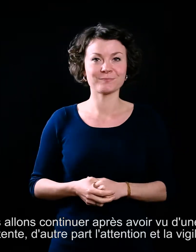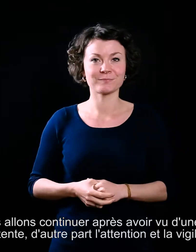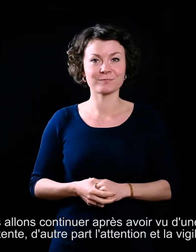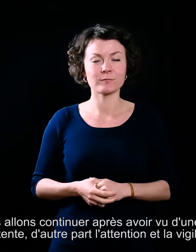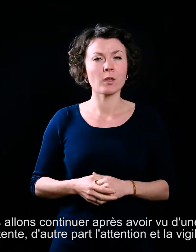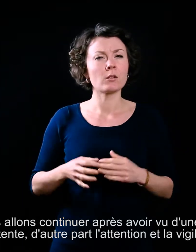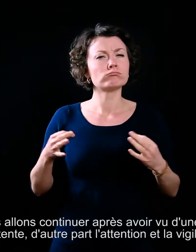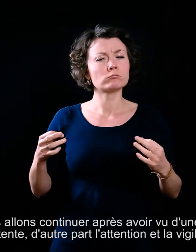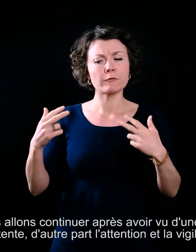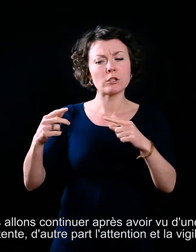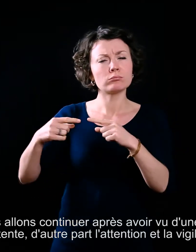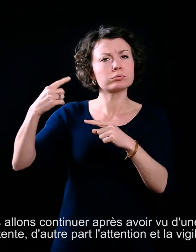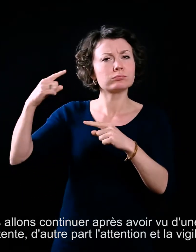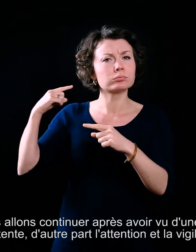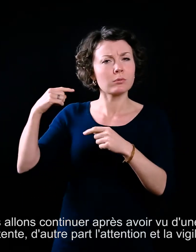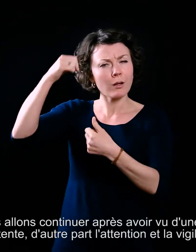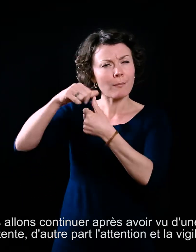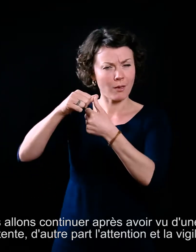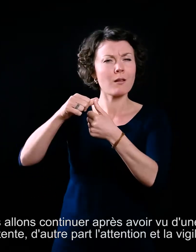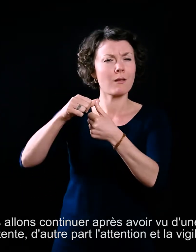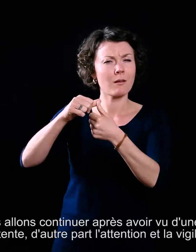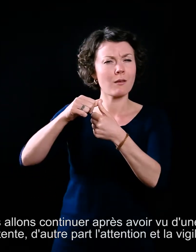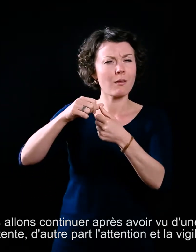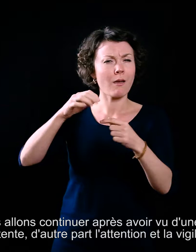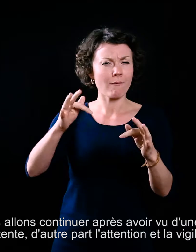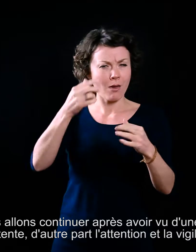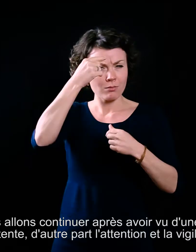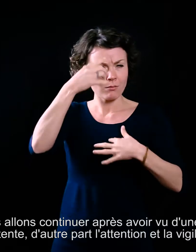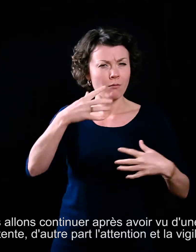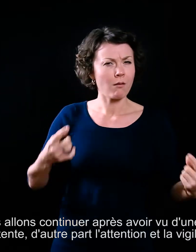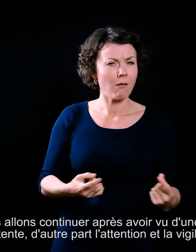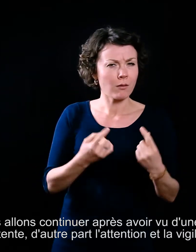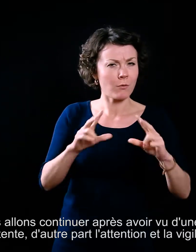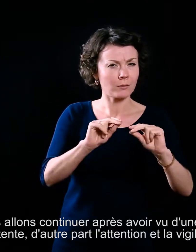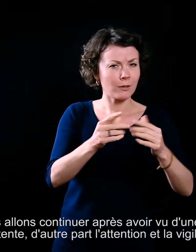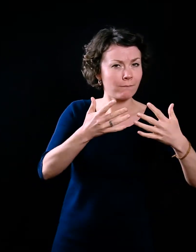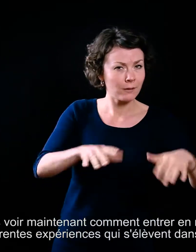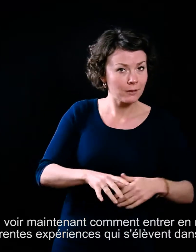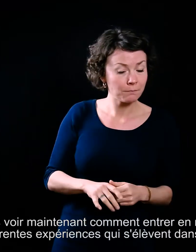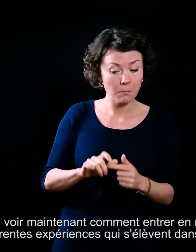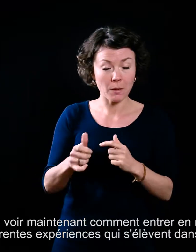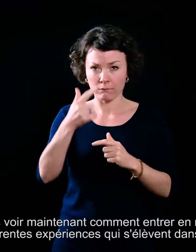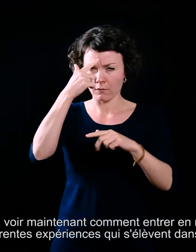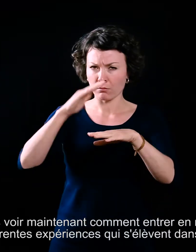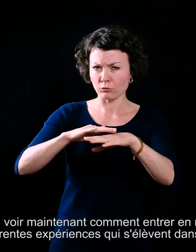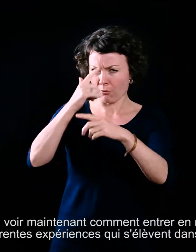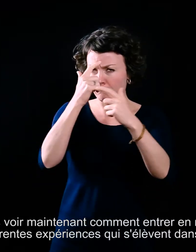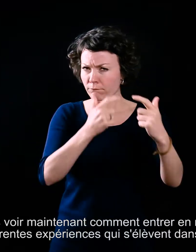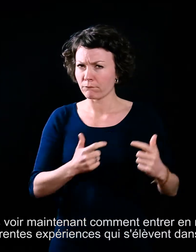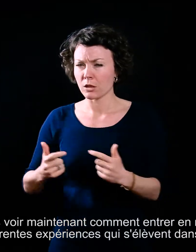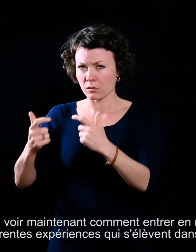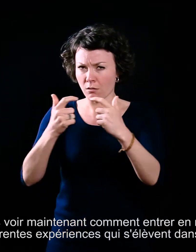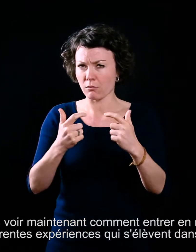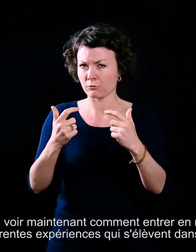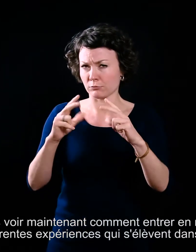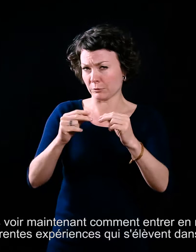continuer après avoir vu d'une part la détente, d'autre part l'attention et la vigilance. Nous allons voir maintenant